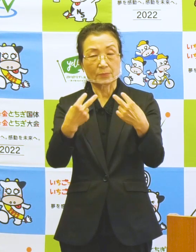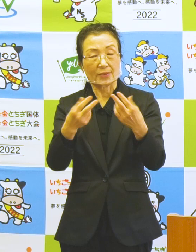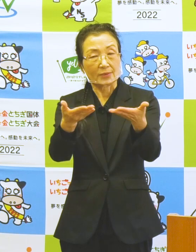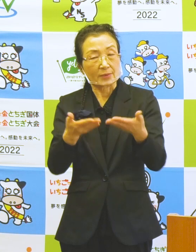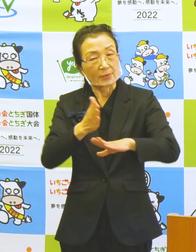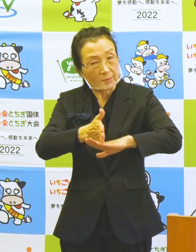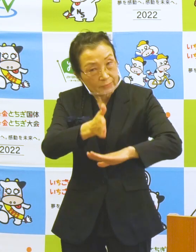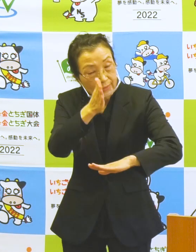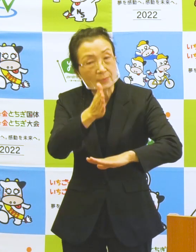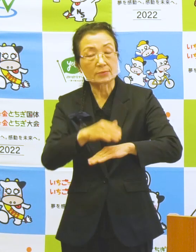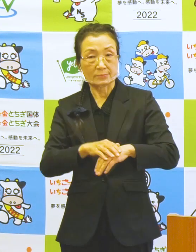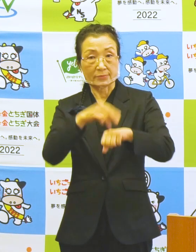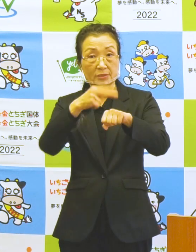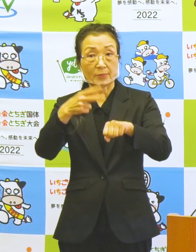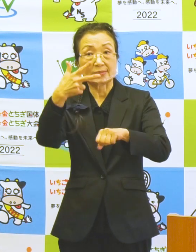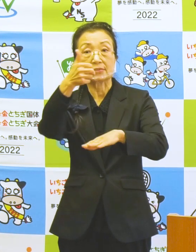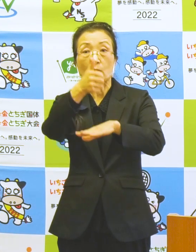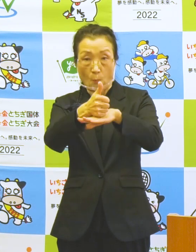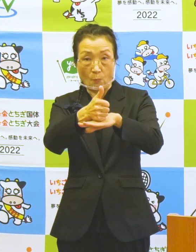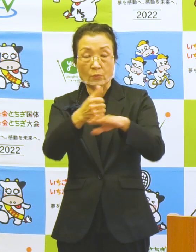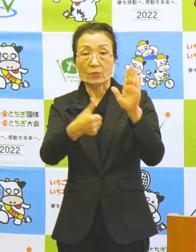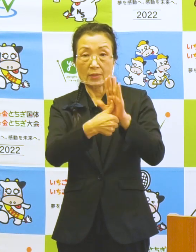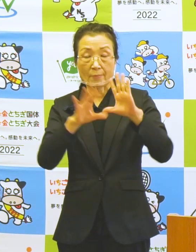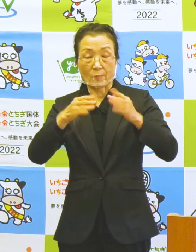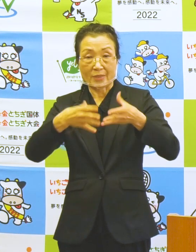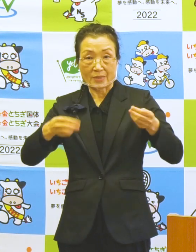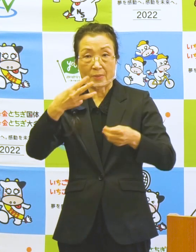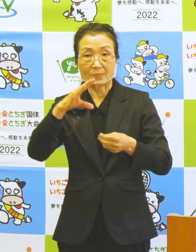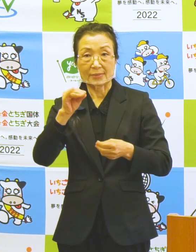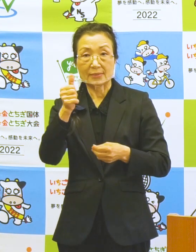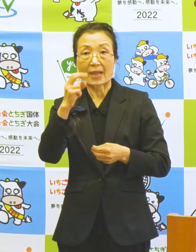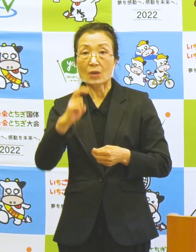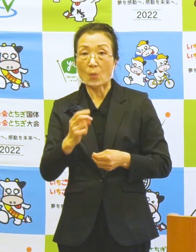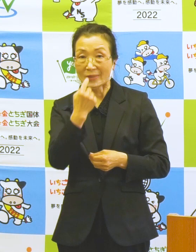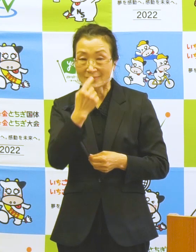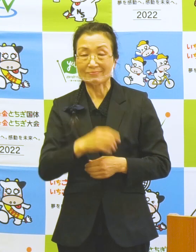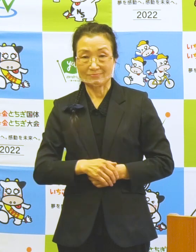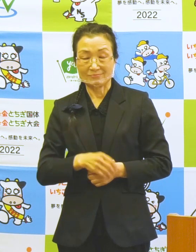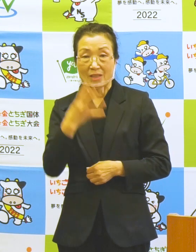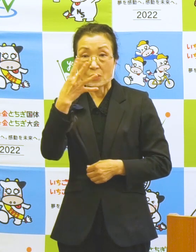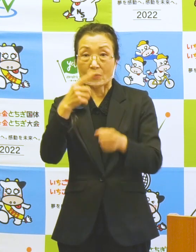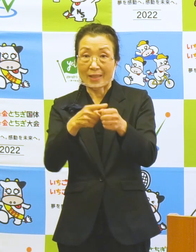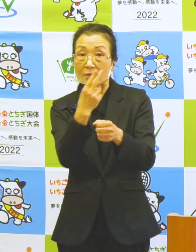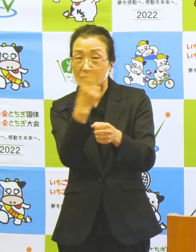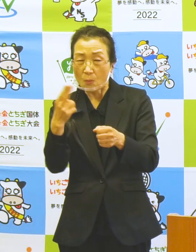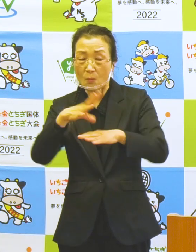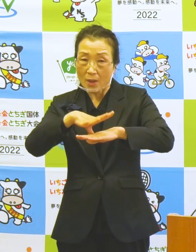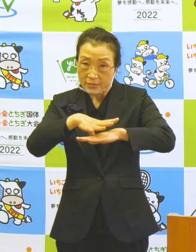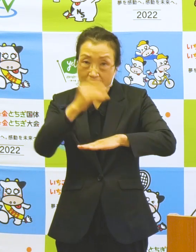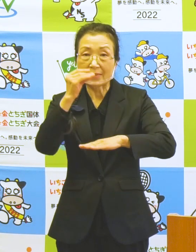ございます。那須塩原市長の渡辺道太郎です。令和4年度初め